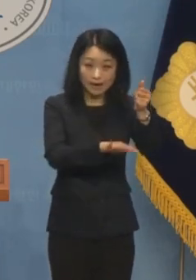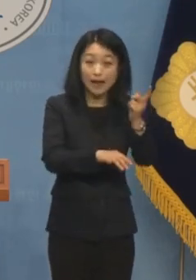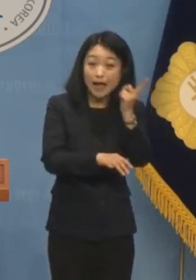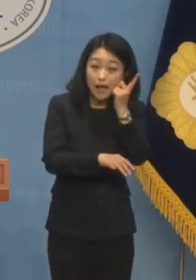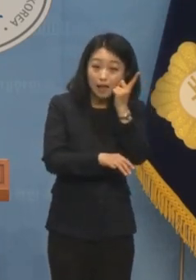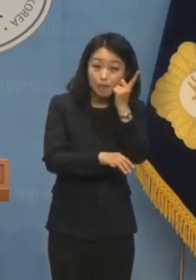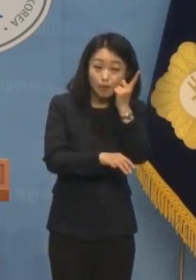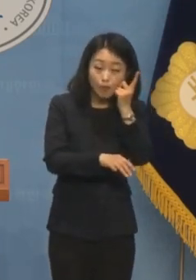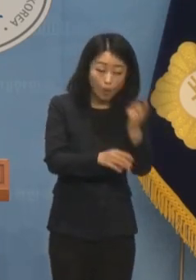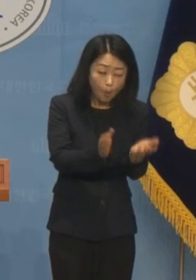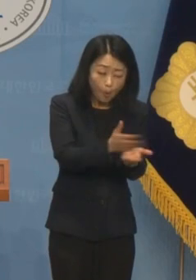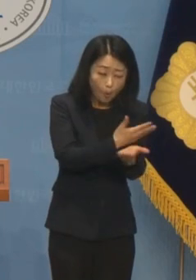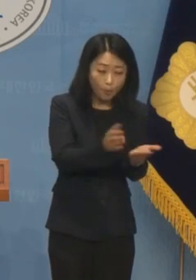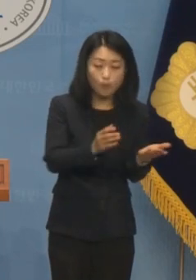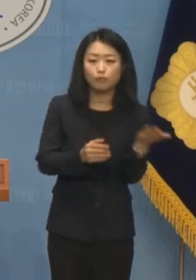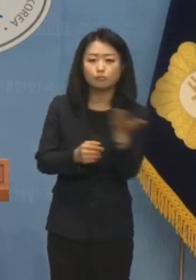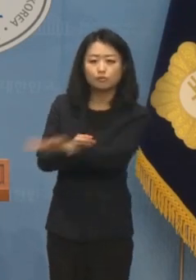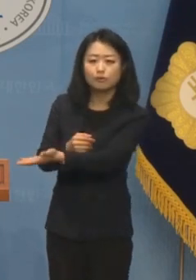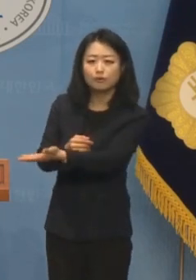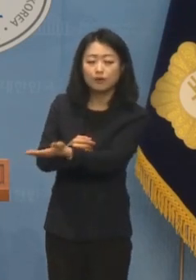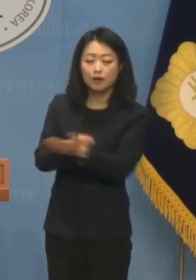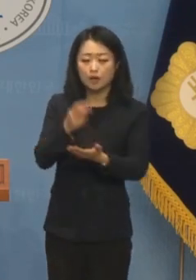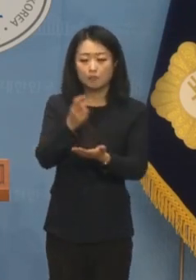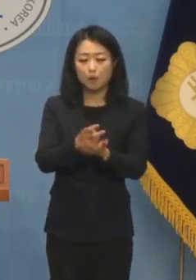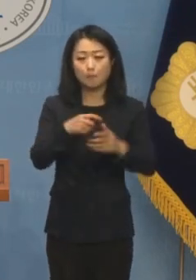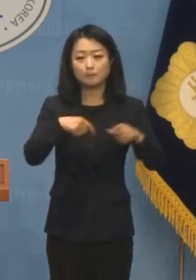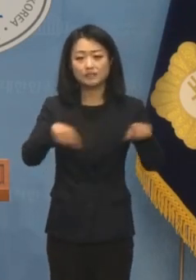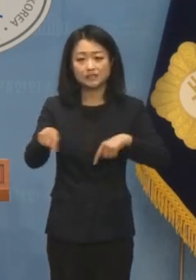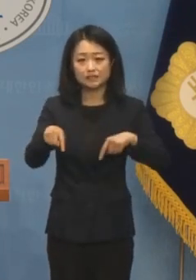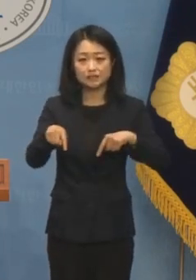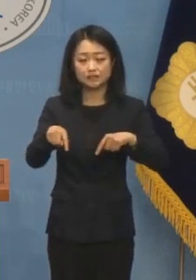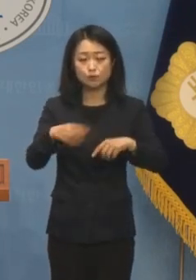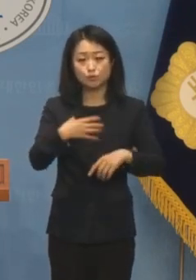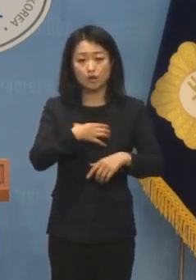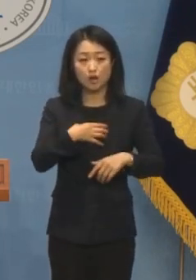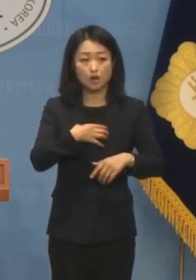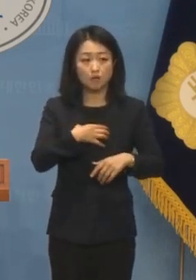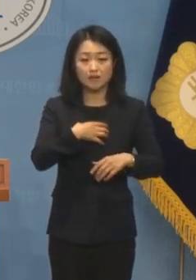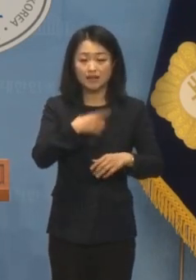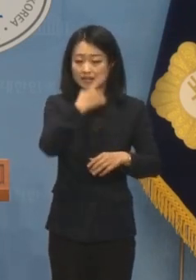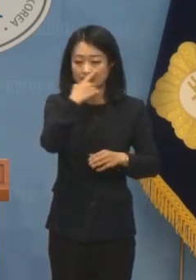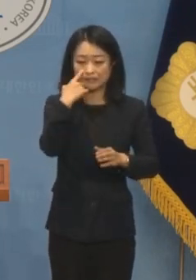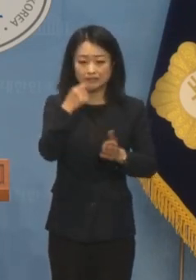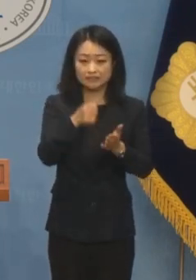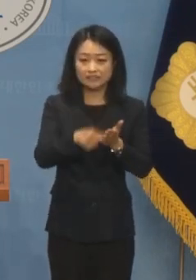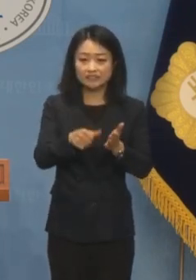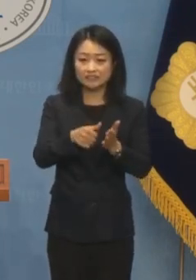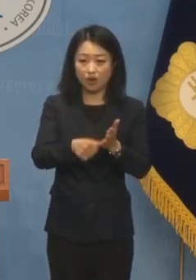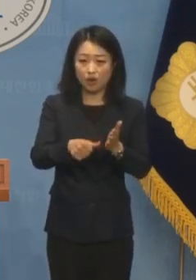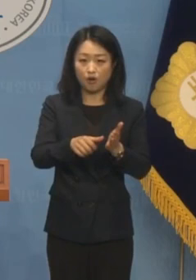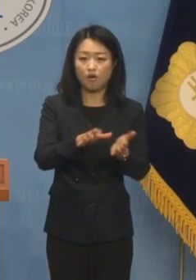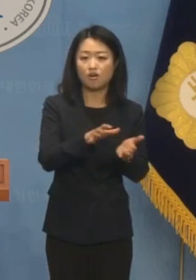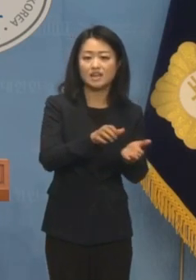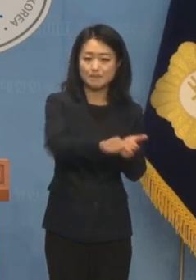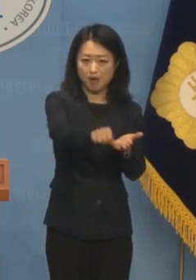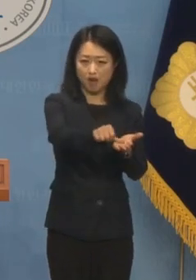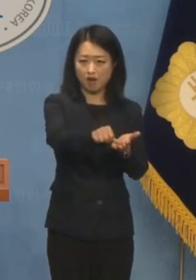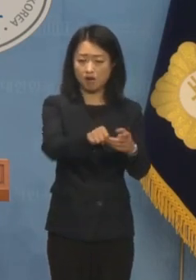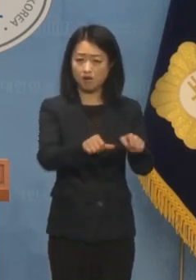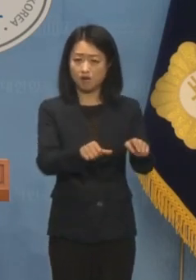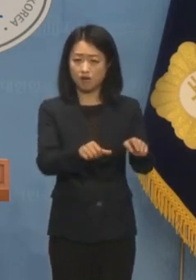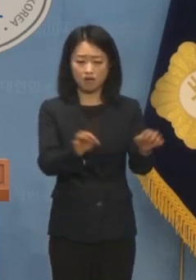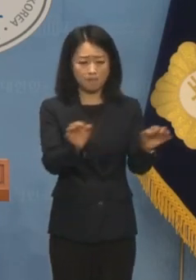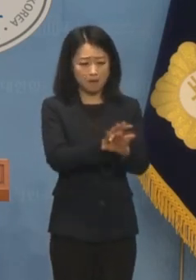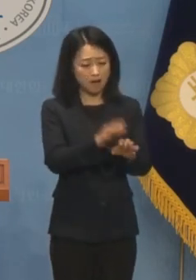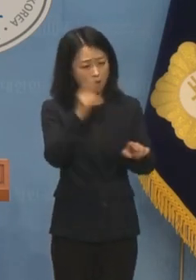제출하고 있습니다. 법치주의를 위협하는 조직적 증거인멸입니다. 대체 무엇을